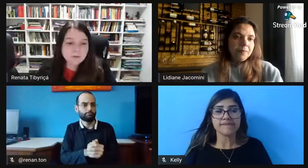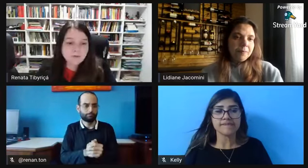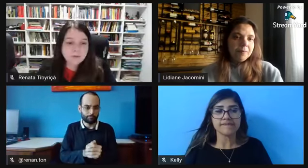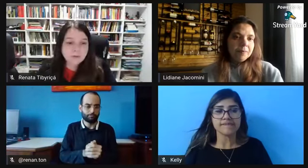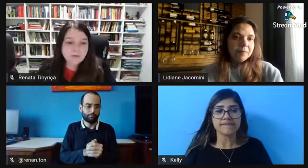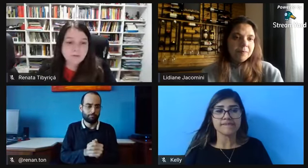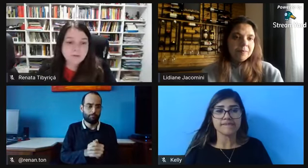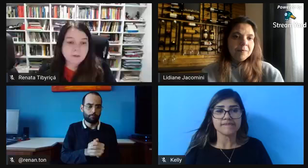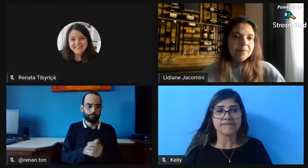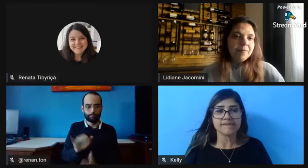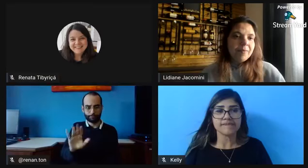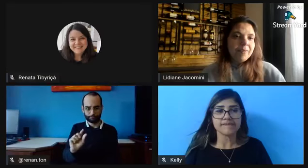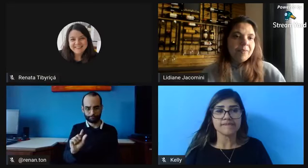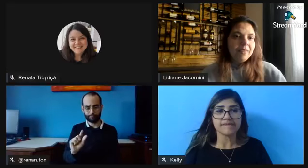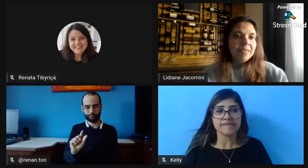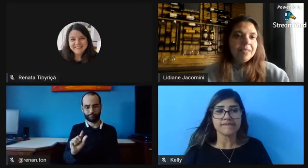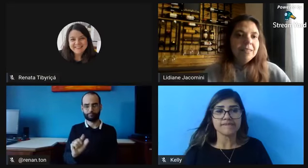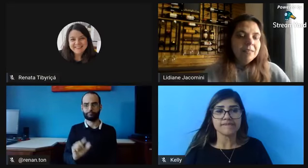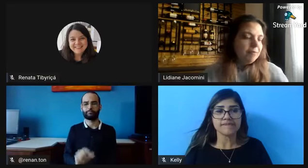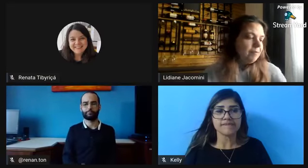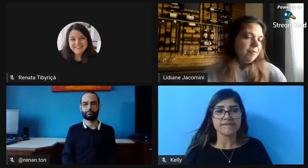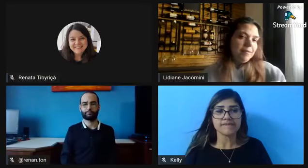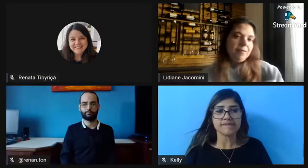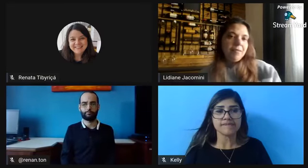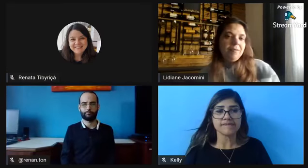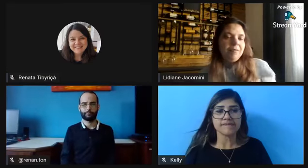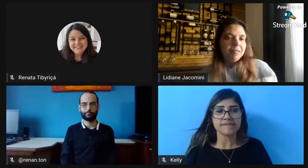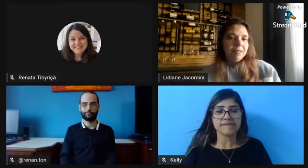Espera só um minutinho.